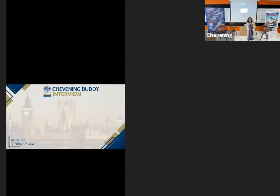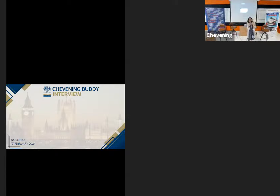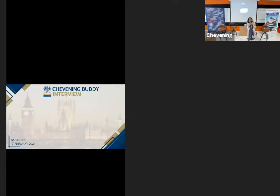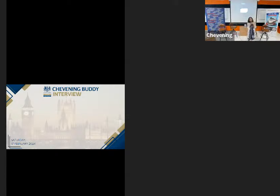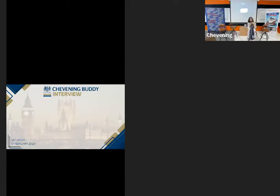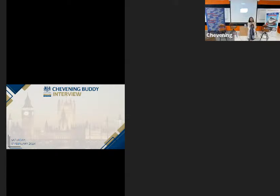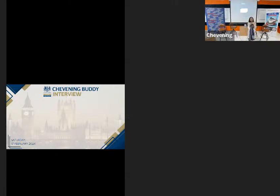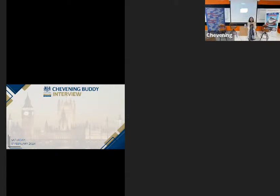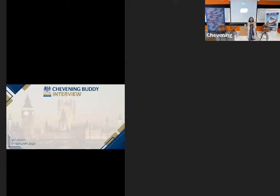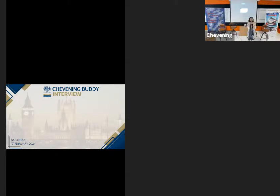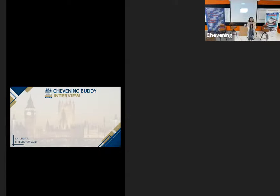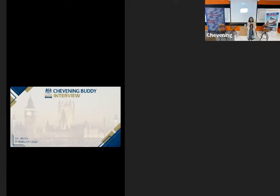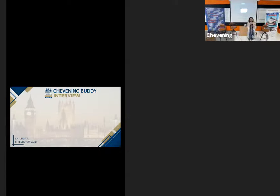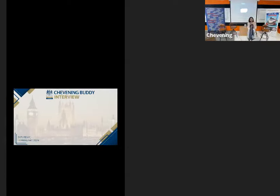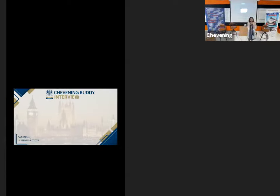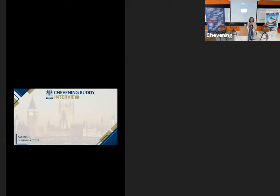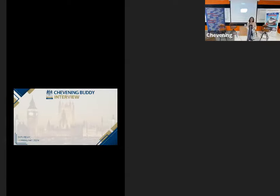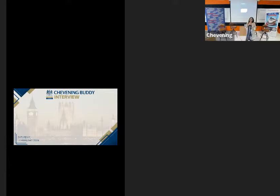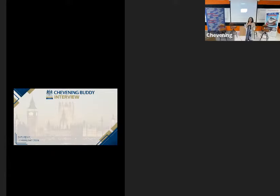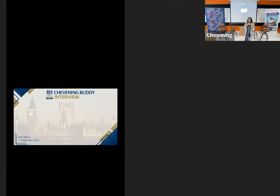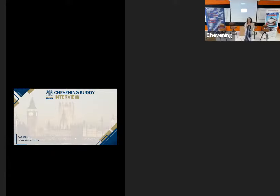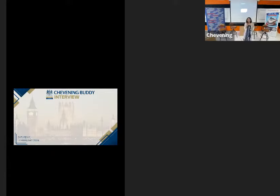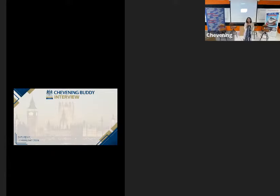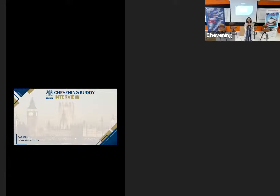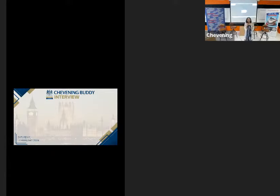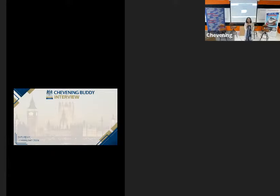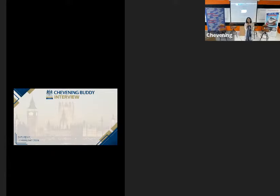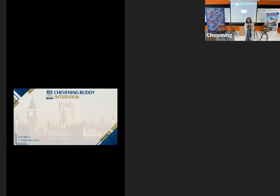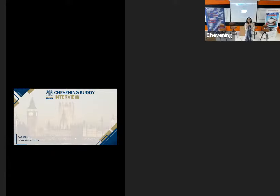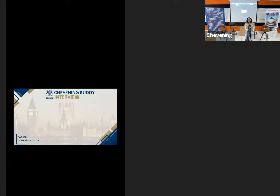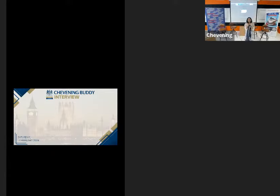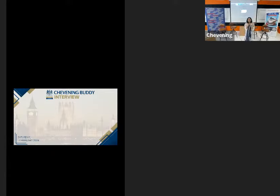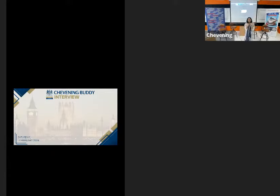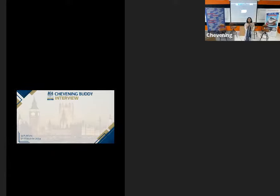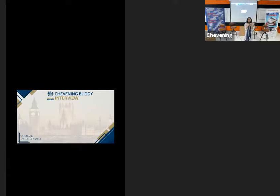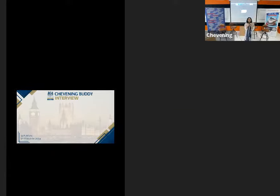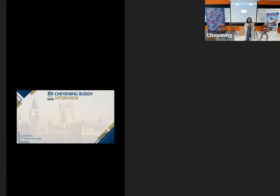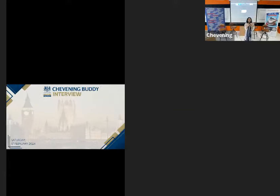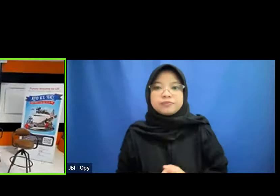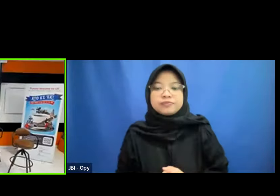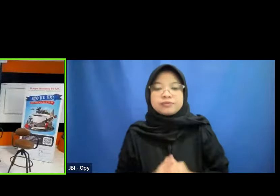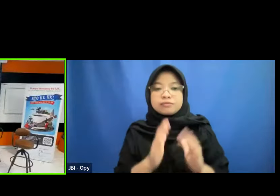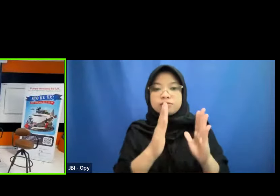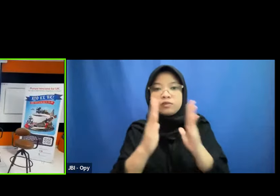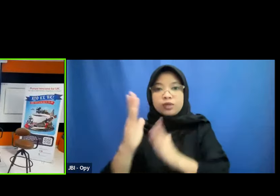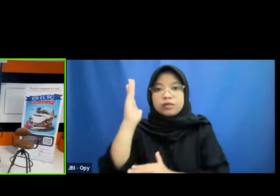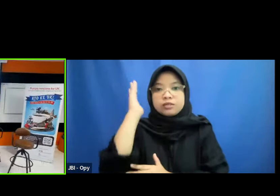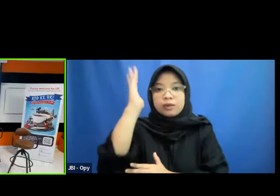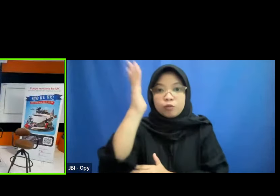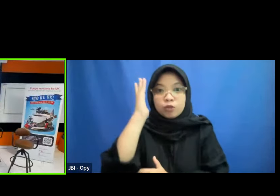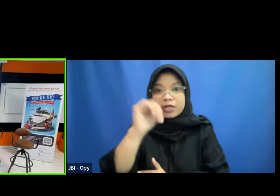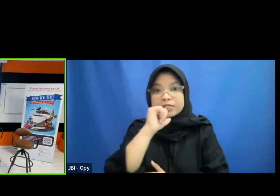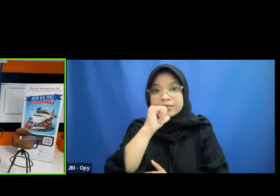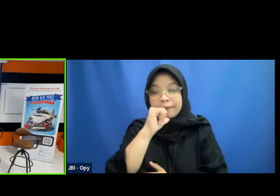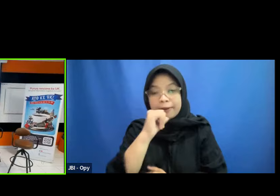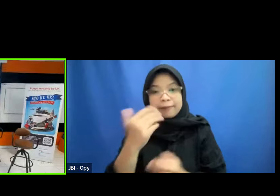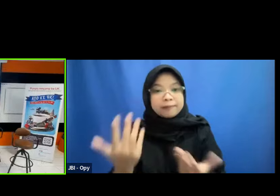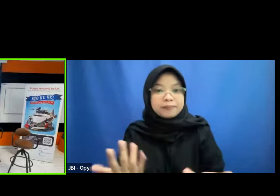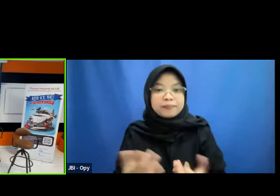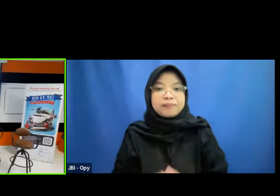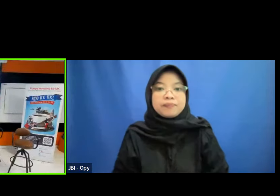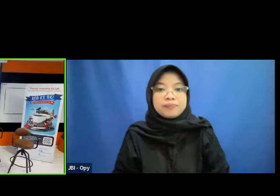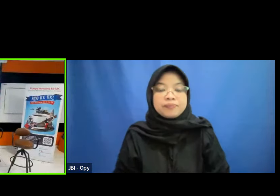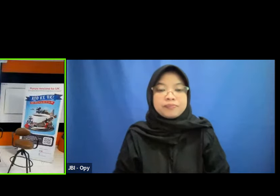ranggaity gu bukan Mister ya oke eh sambutan berikutnya eh mau ada